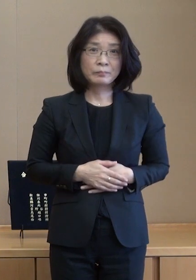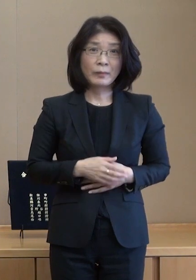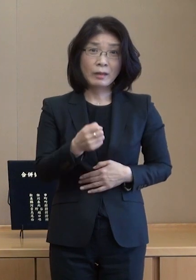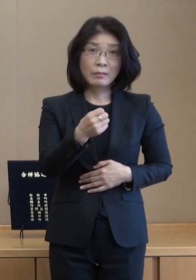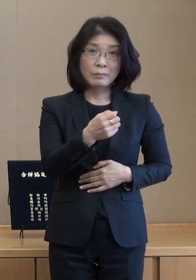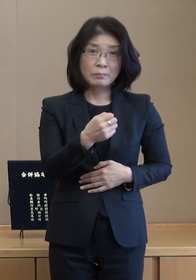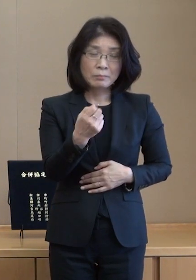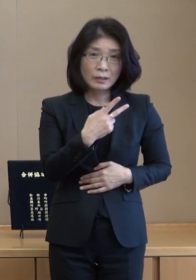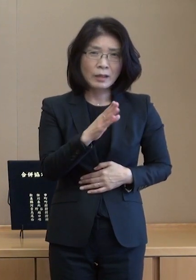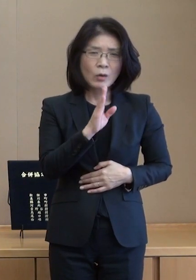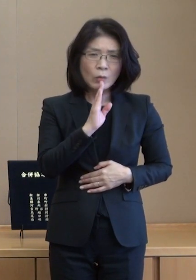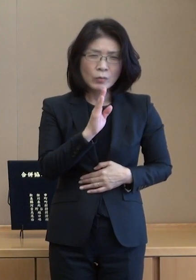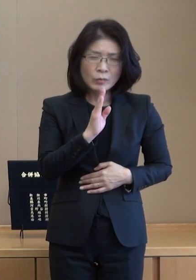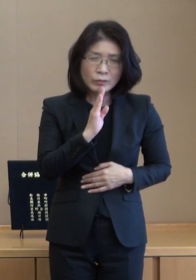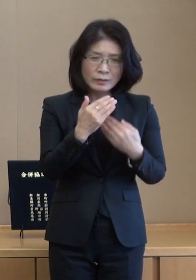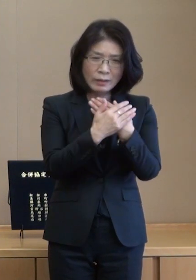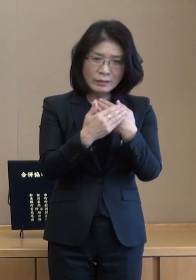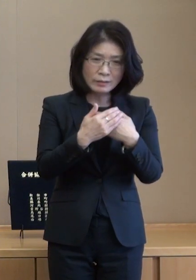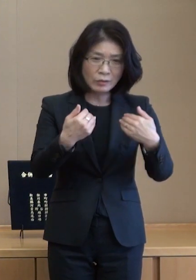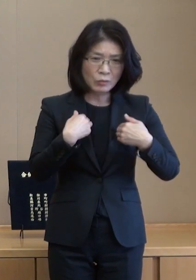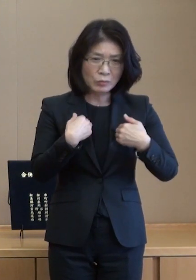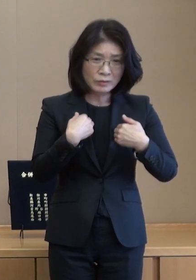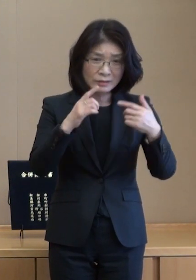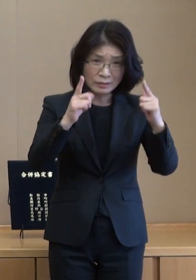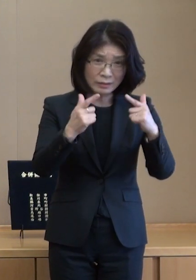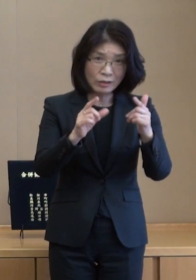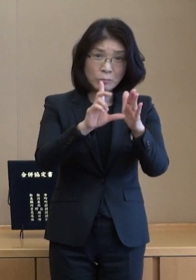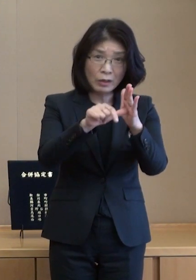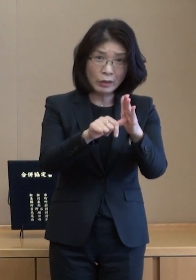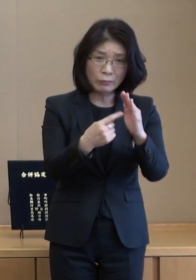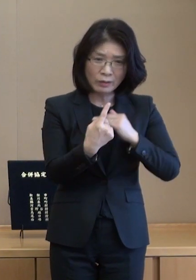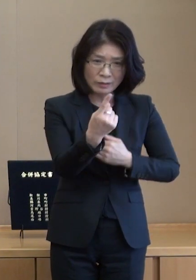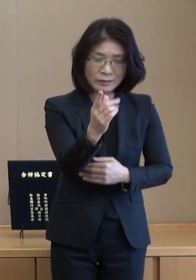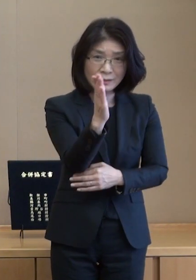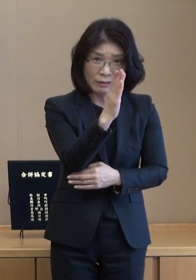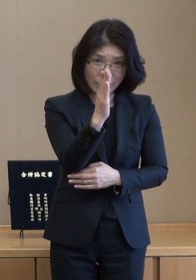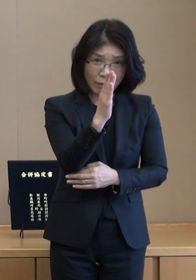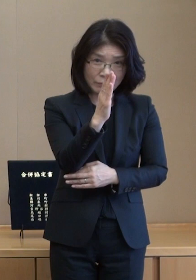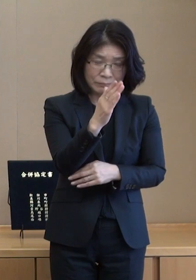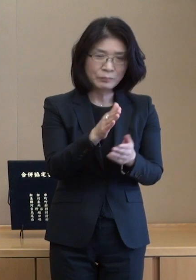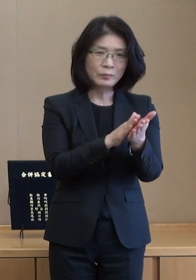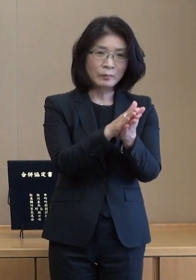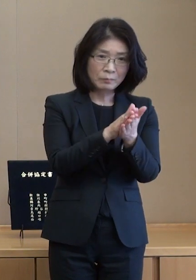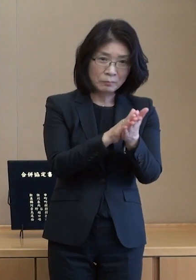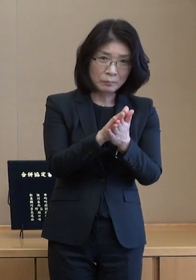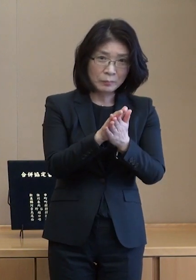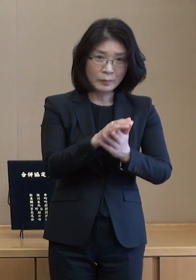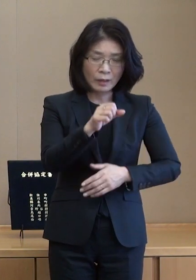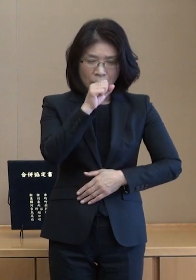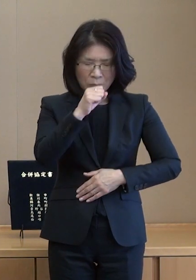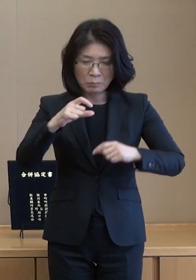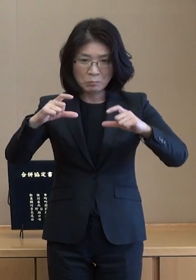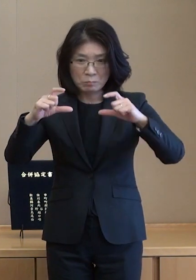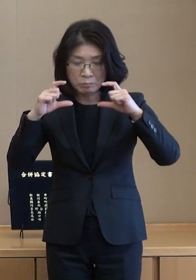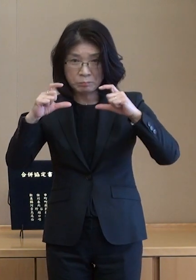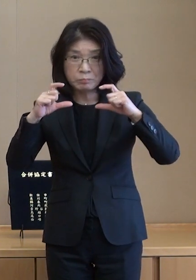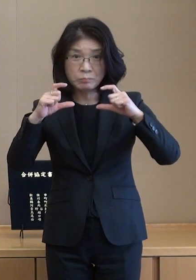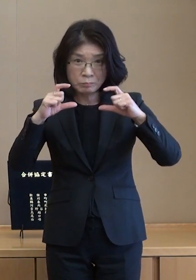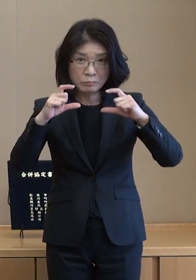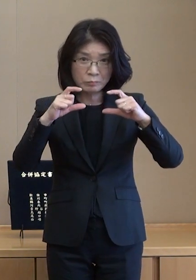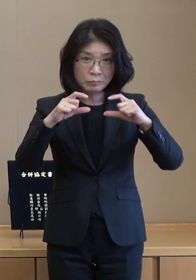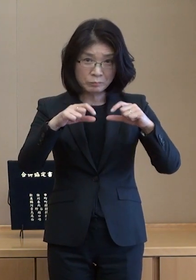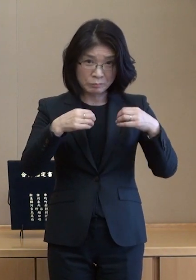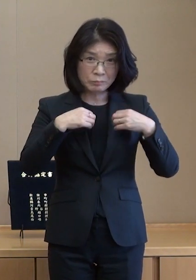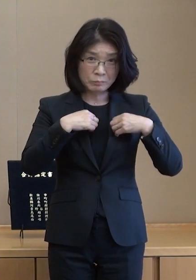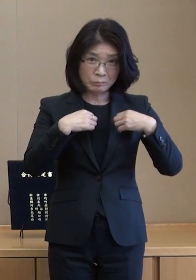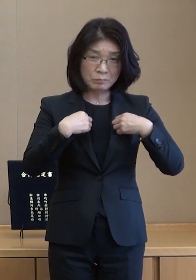不要不急の外出を控えていただくと共に福豆が手洗いやセキュリティ助っ人の徹底など感染防止